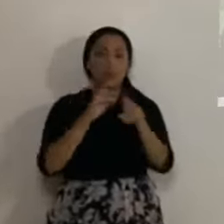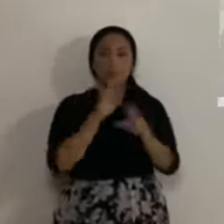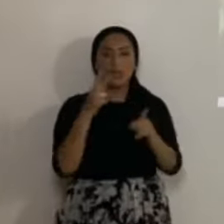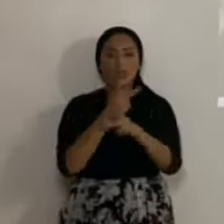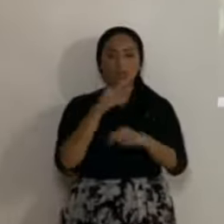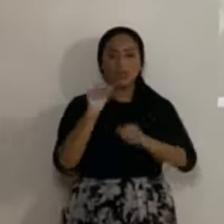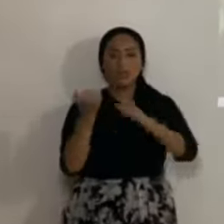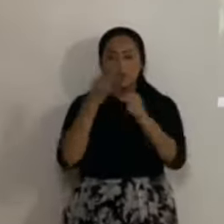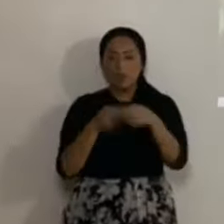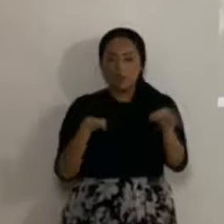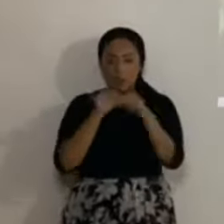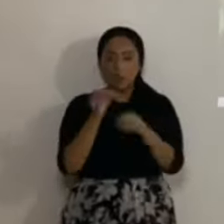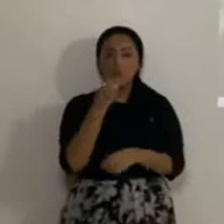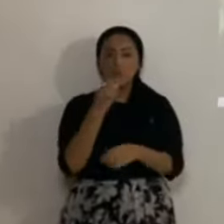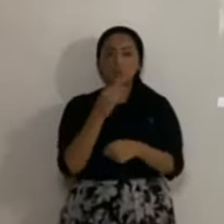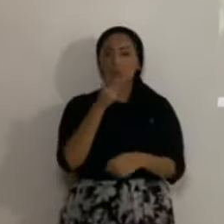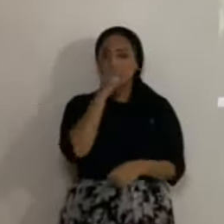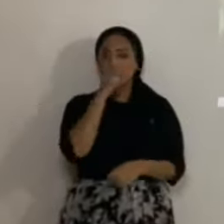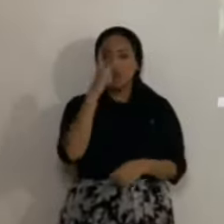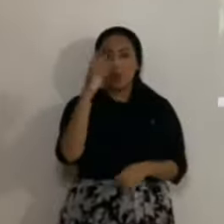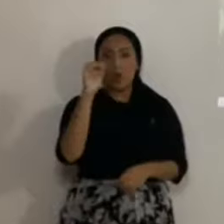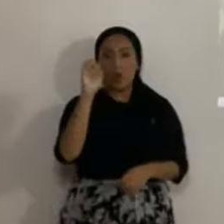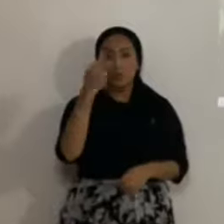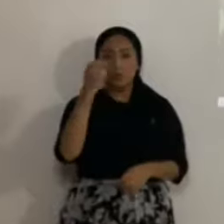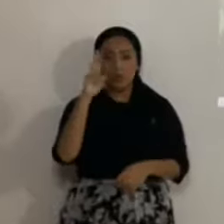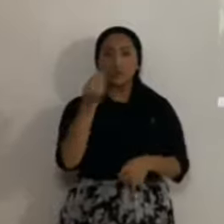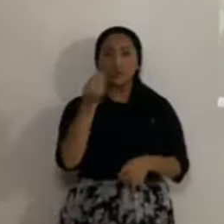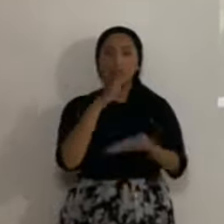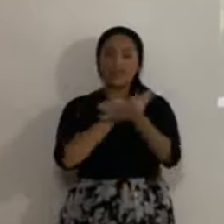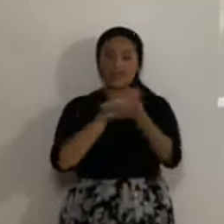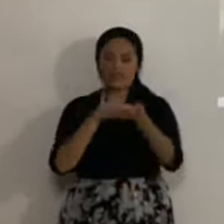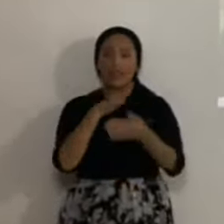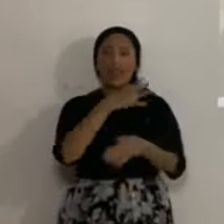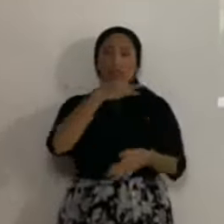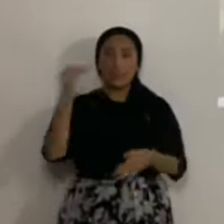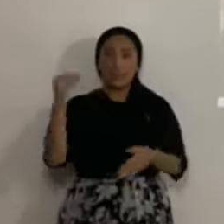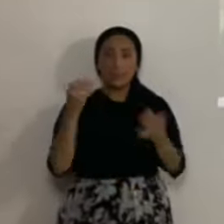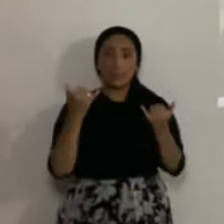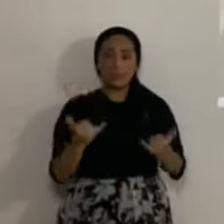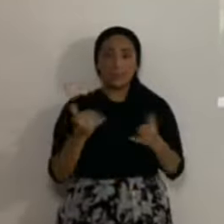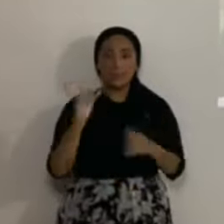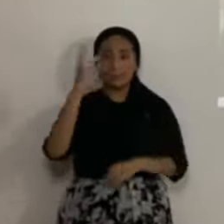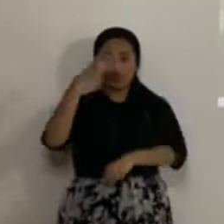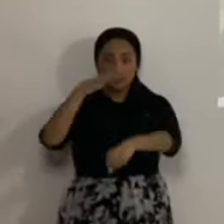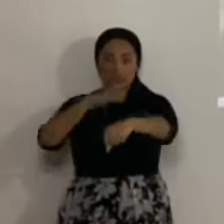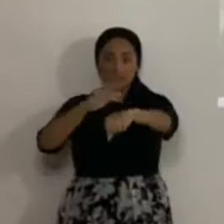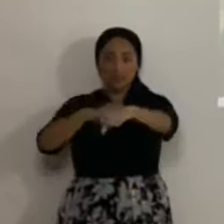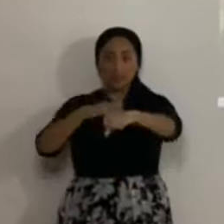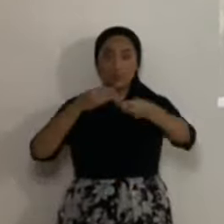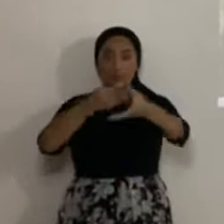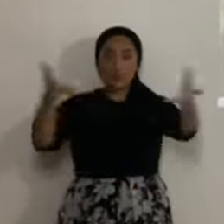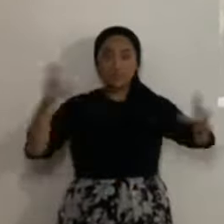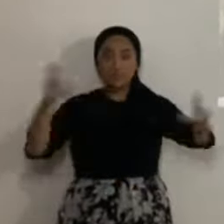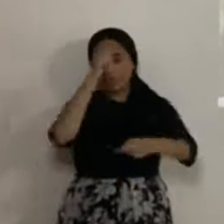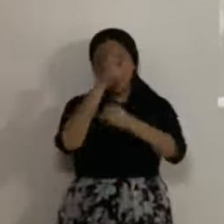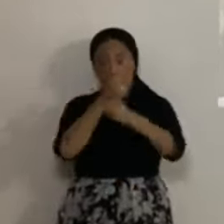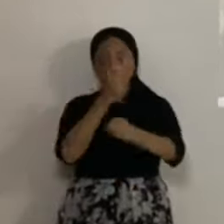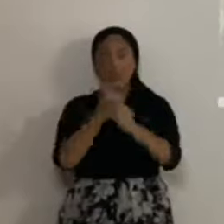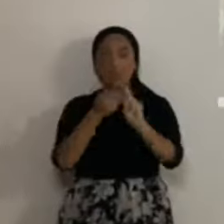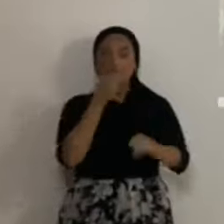guardando el Shabbat, comiendo kosher, comiendo limpio. Y bueno, ese es el sexto aviso que hago a los hermanos